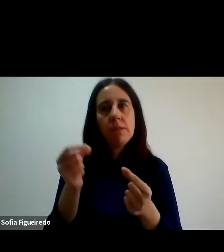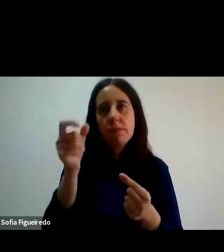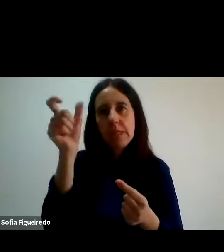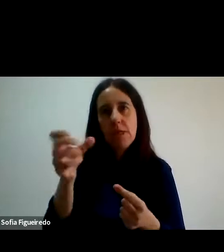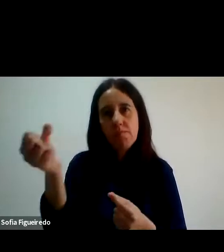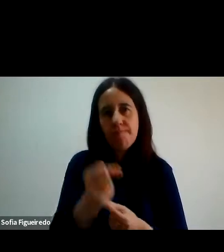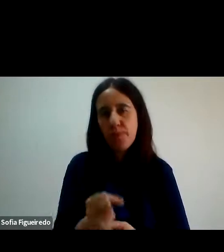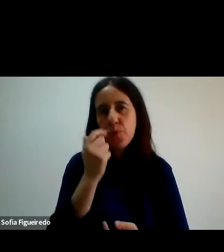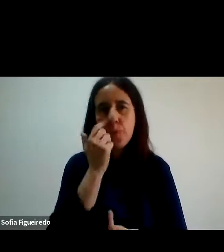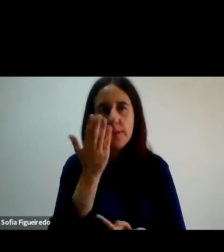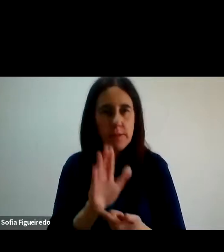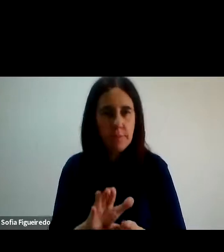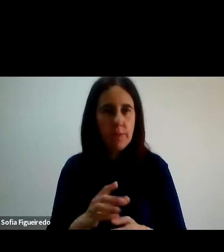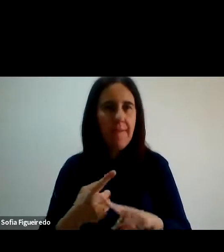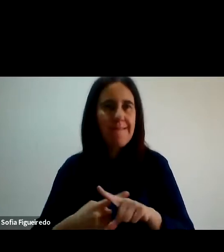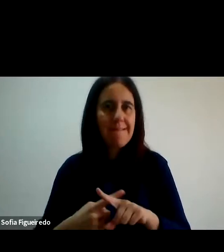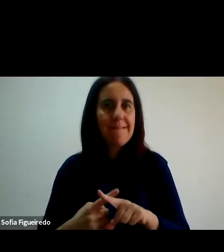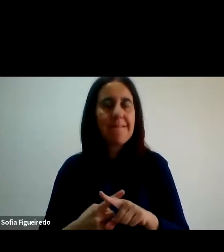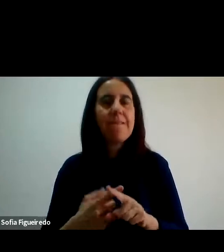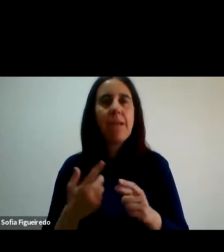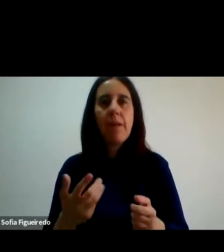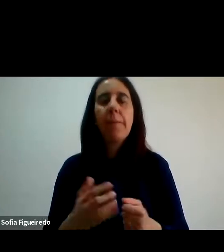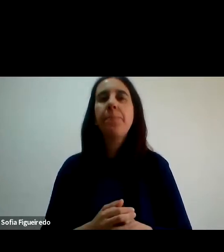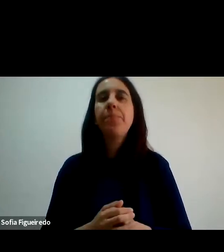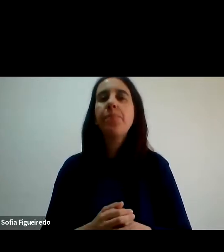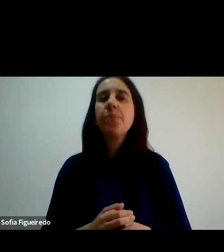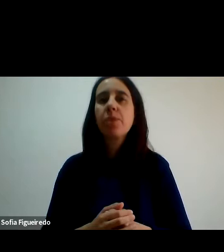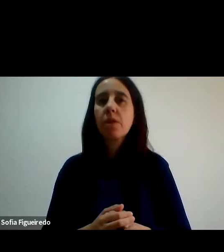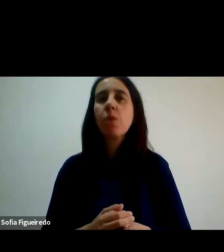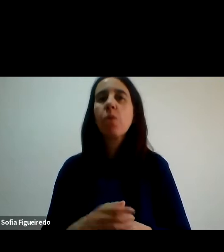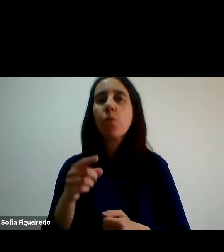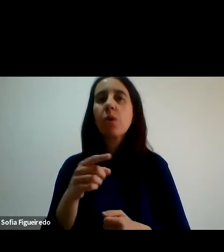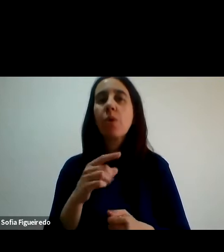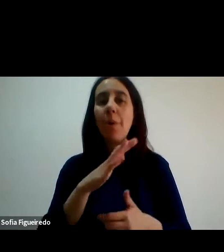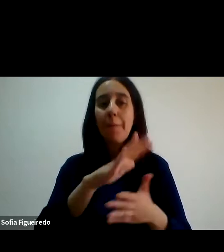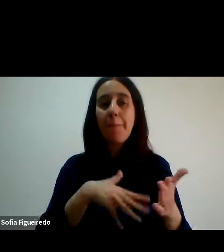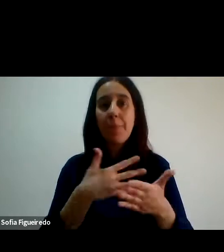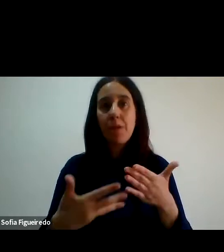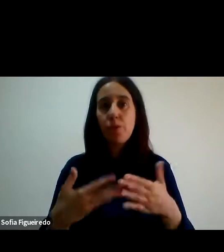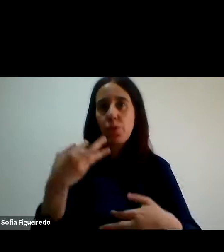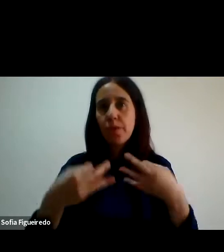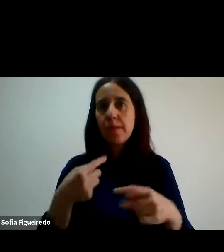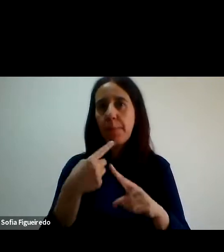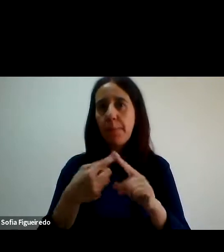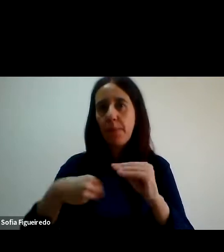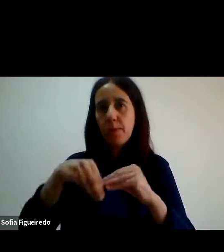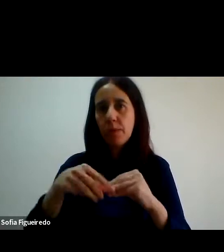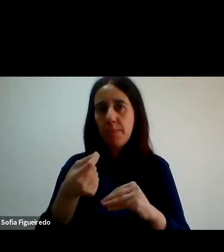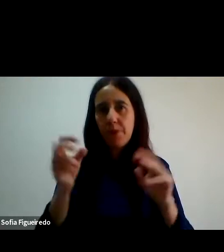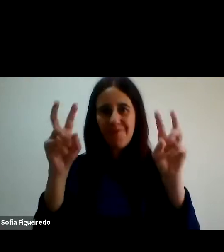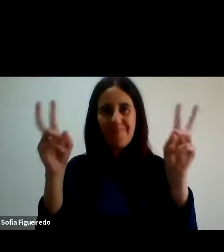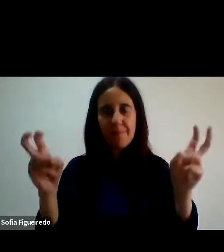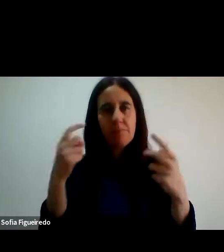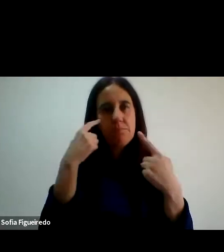este exemplo que eu acho que é um exemplo interessante, que é quando lançámos a primeira edição do Plano de Justiça Mais Próxima, era possível aos cidadãos